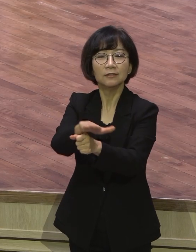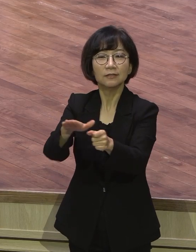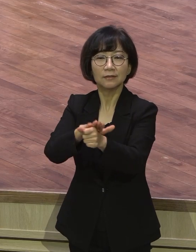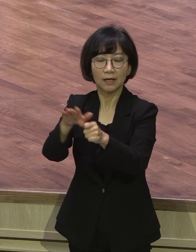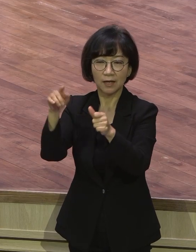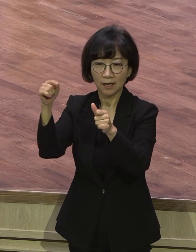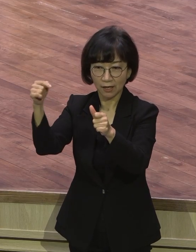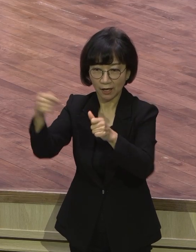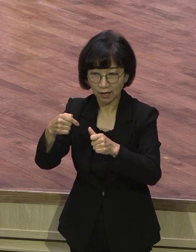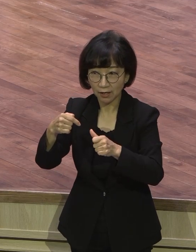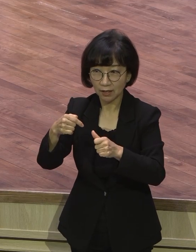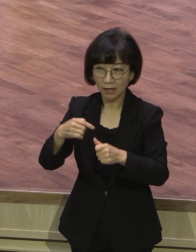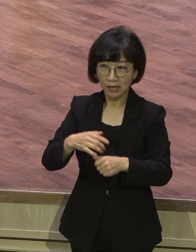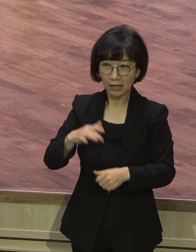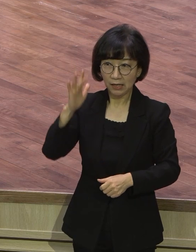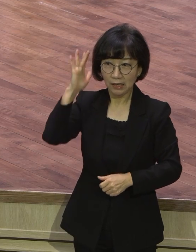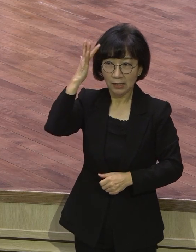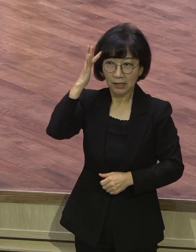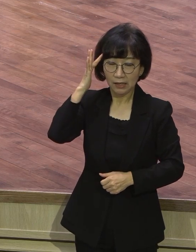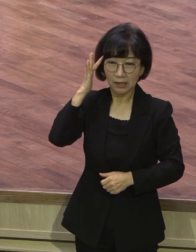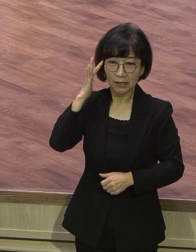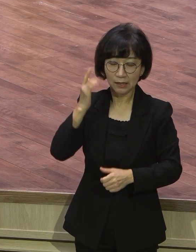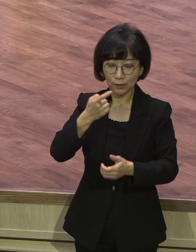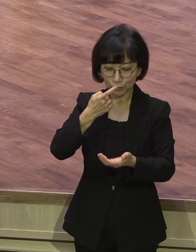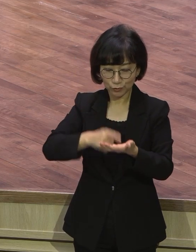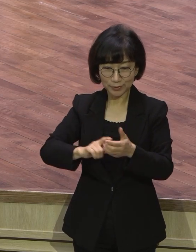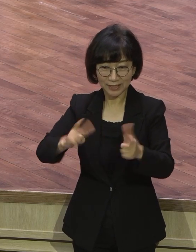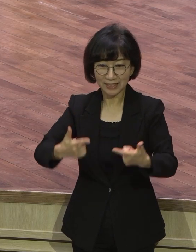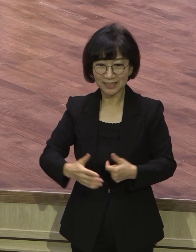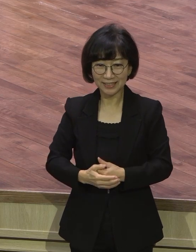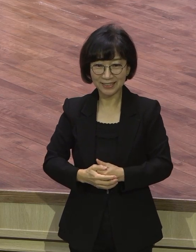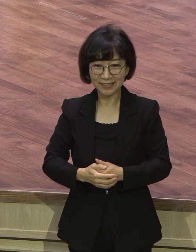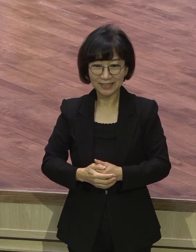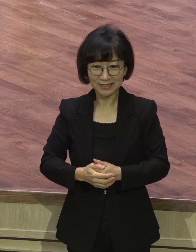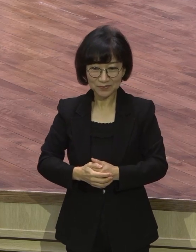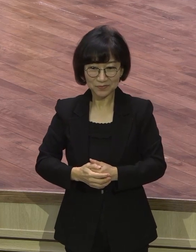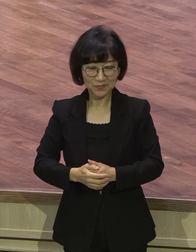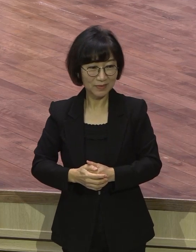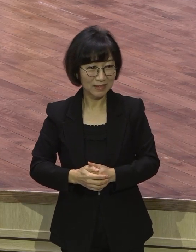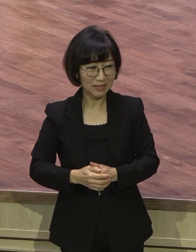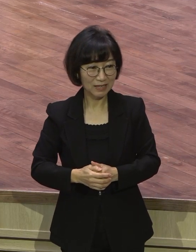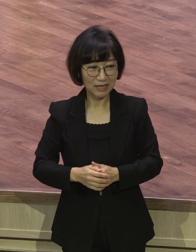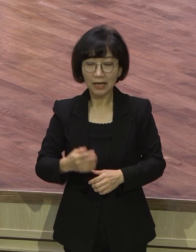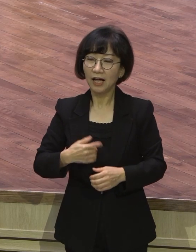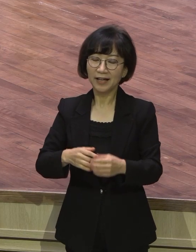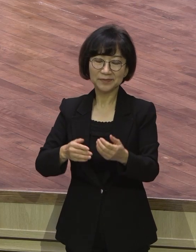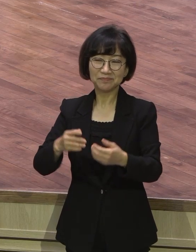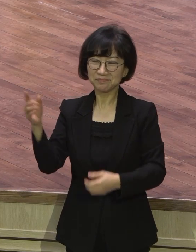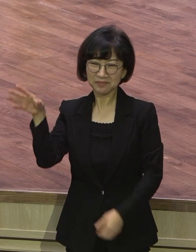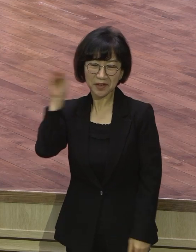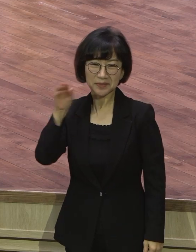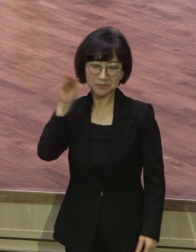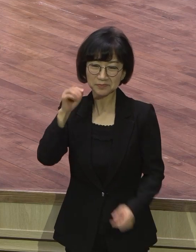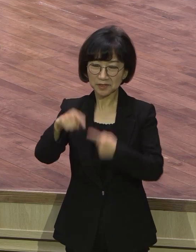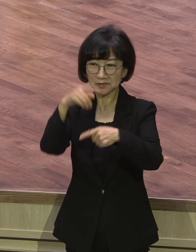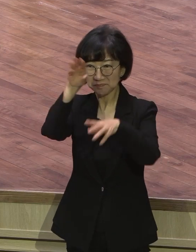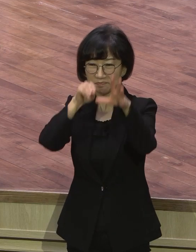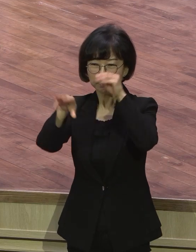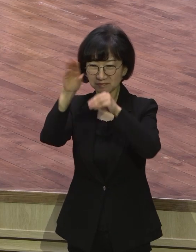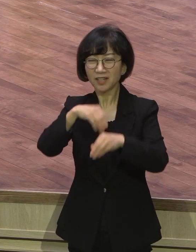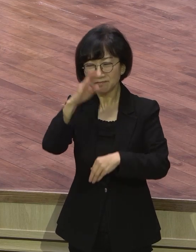이게 쉽지 않는 말이에요. 받아들이기가 쉽지 않습니다. 이 상황을 그냥 듣고 있을 때는 크게